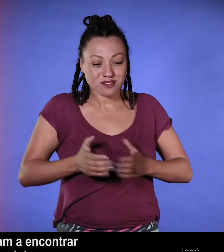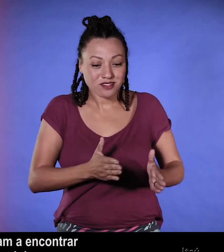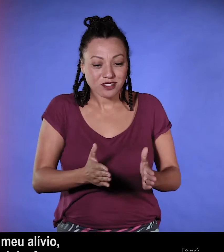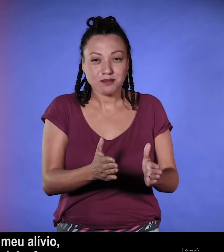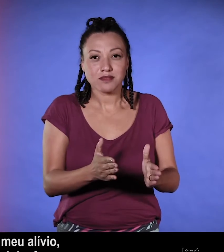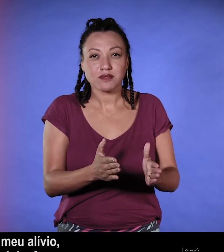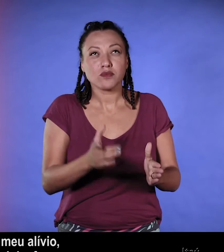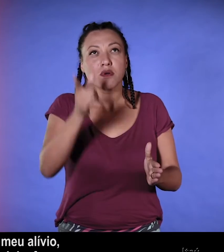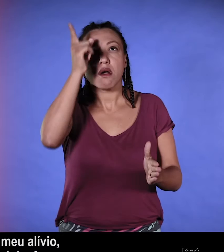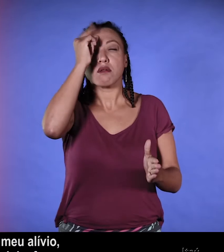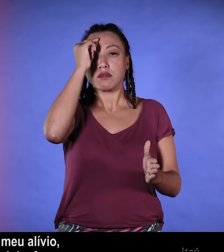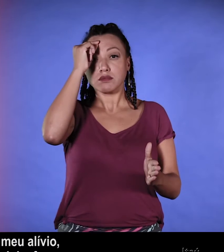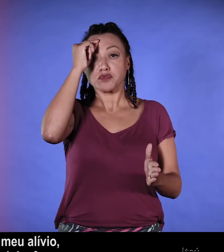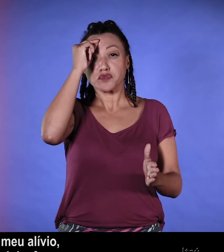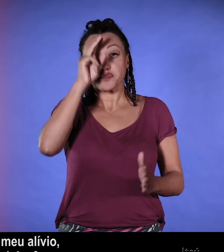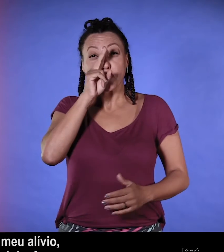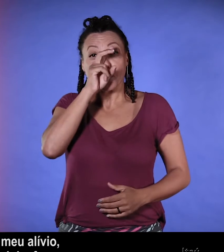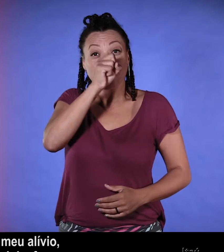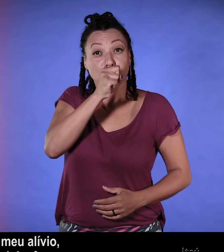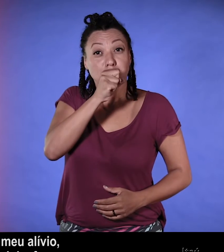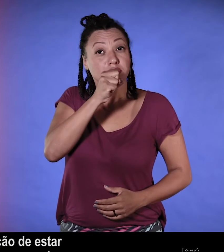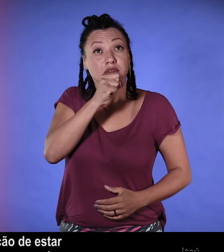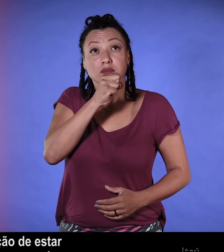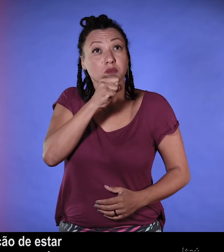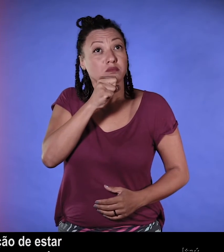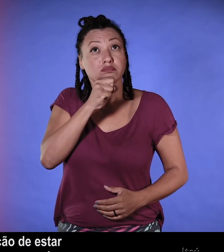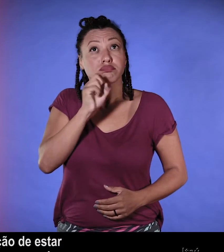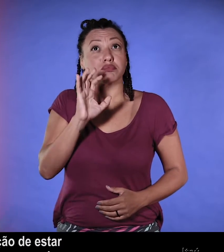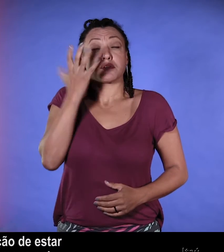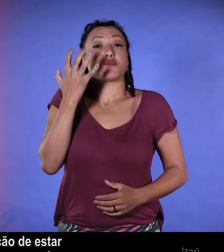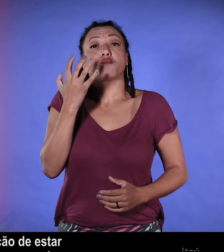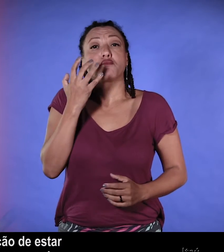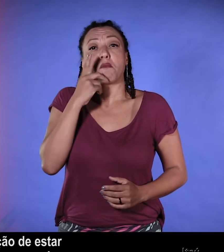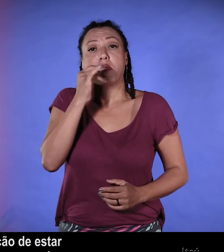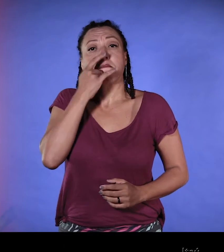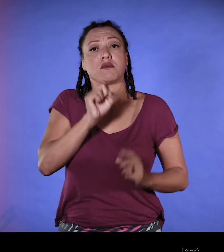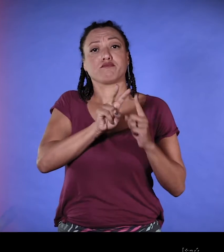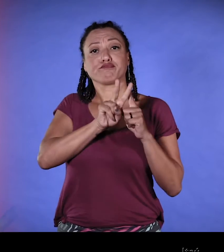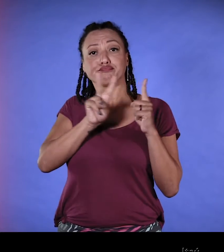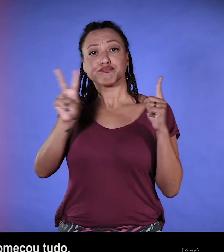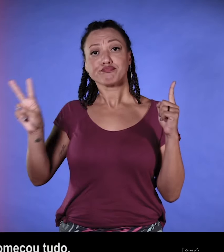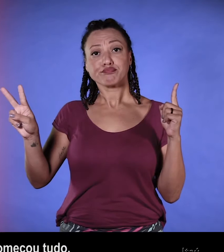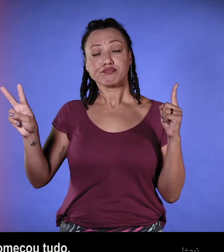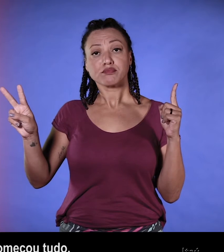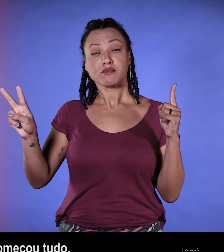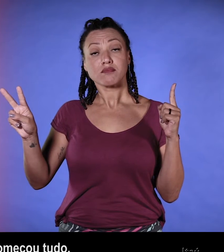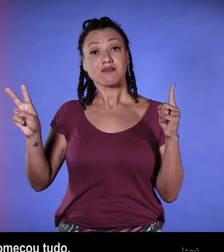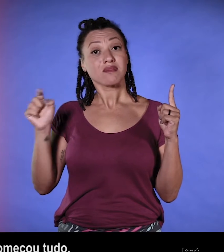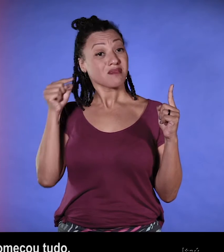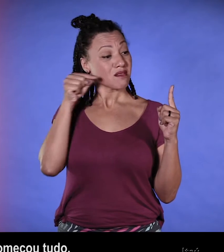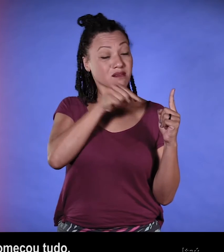o meu caminho, a encontrar o meu alívio, a encontrar minha força nessa situação de estar afastada de meus pais. E foi